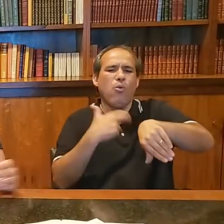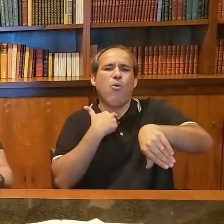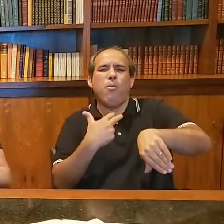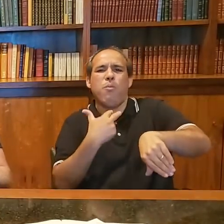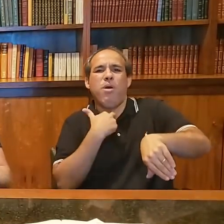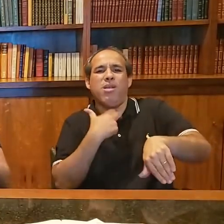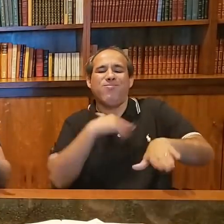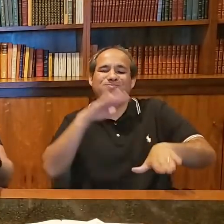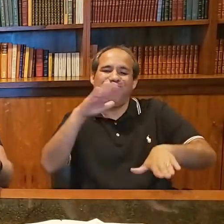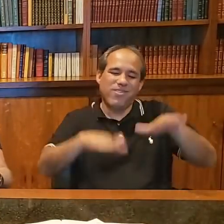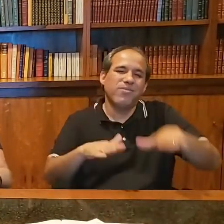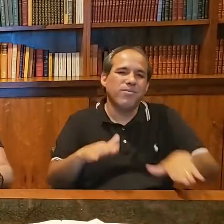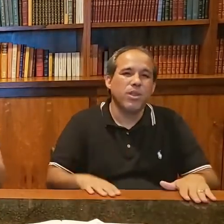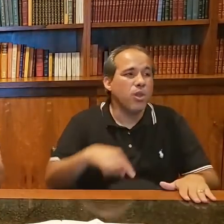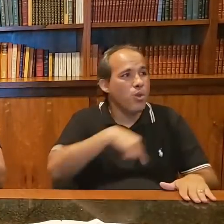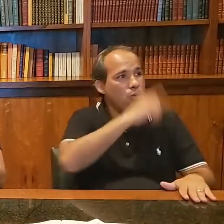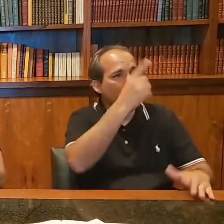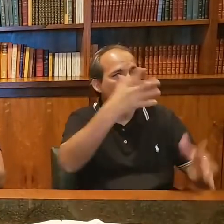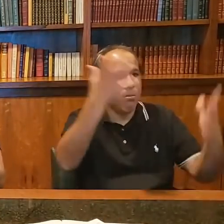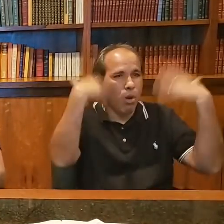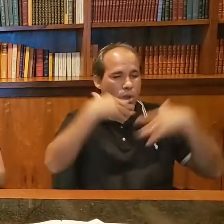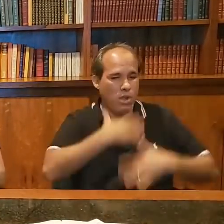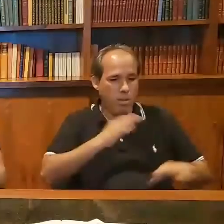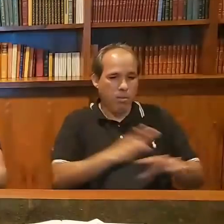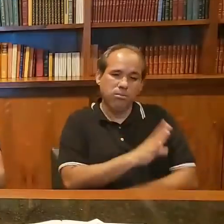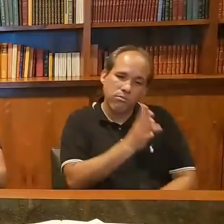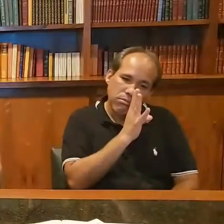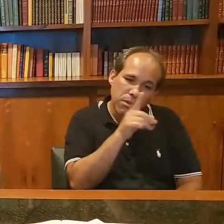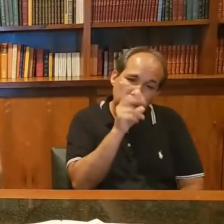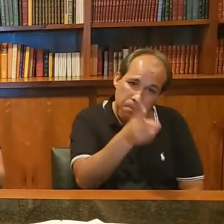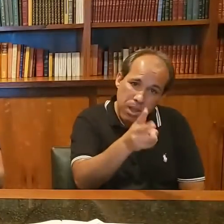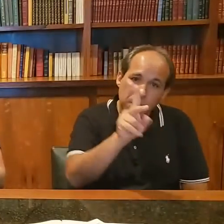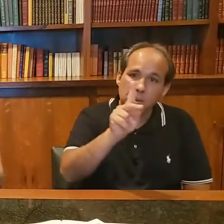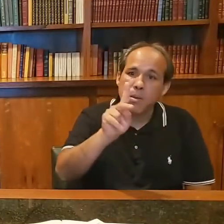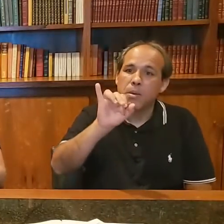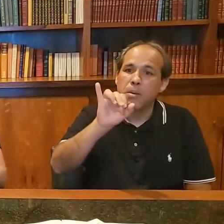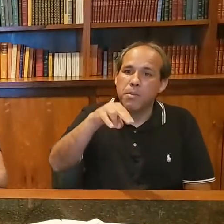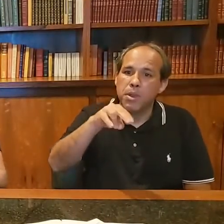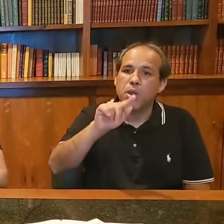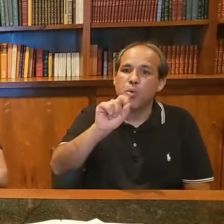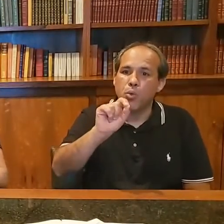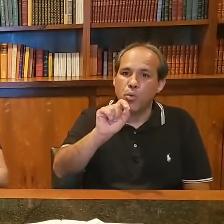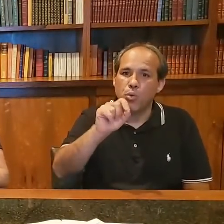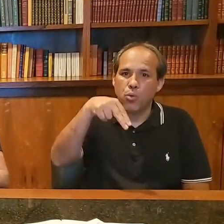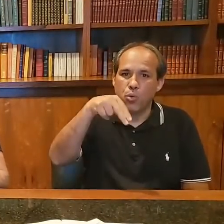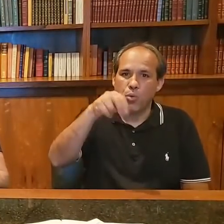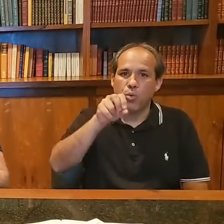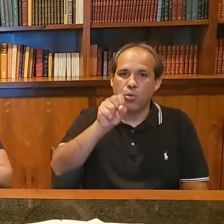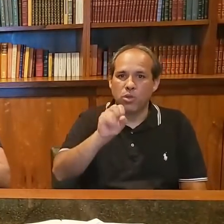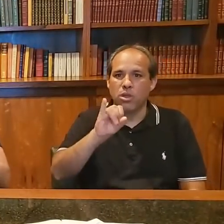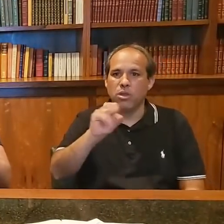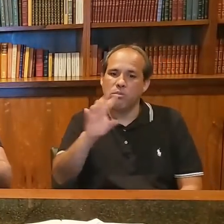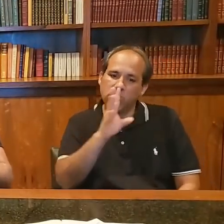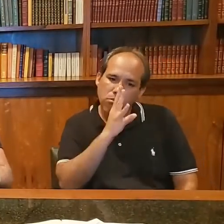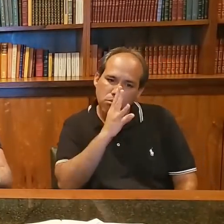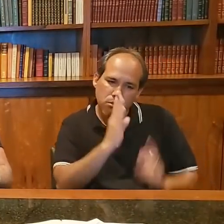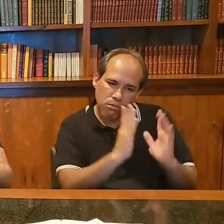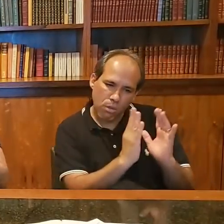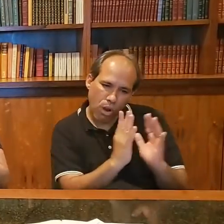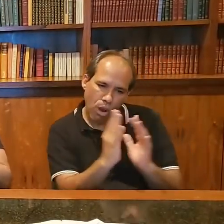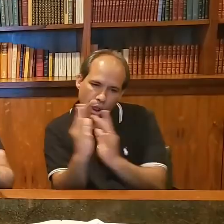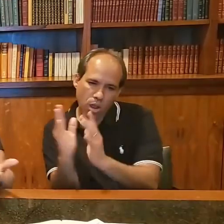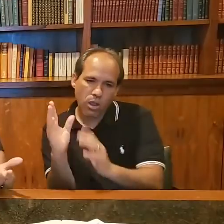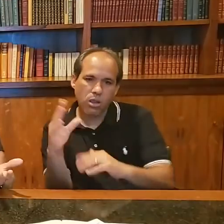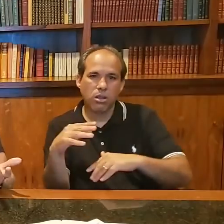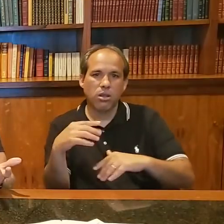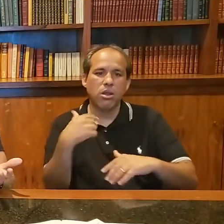algumas vezes, vou tomar um banho, boto o Pingo nos Is daquele dia, vou tomar um banho 11 da noite, boto o Pingo nos Is, escuto um pouquinho que, apesar